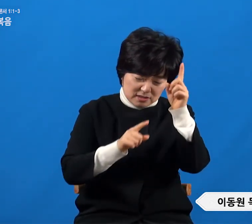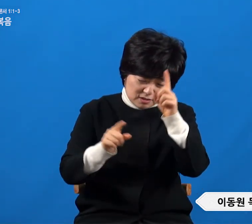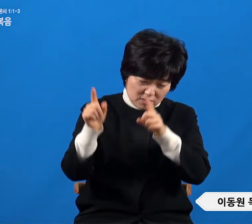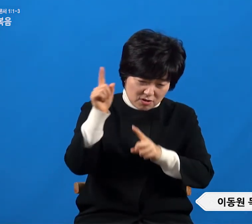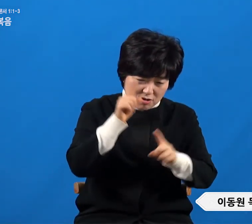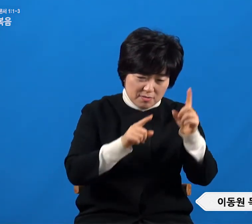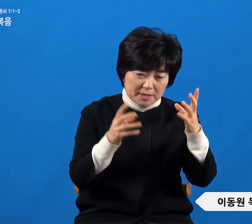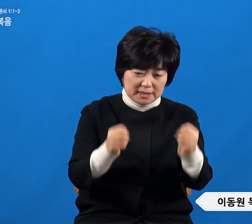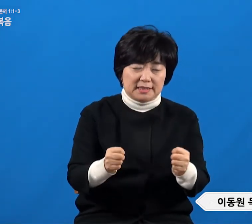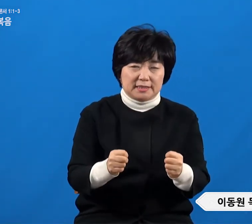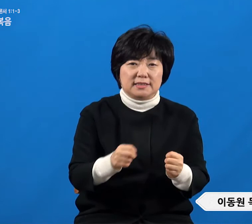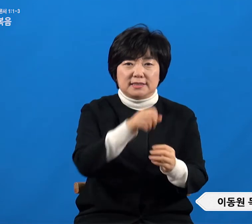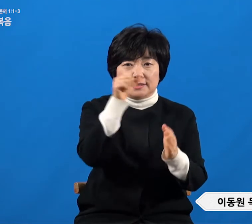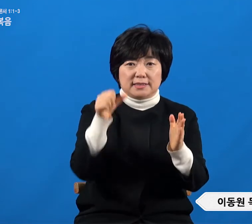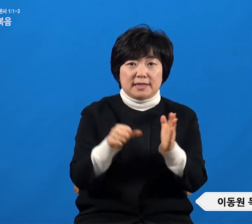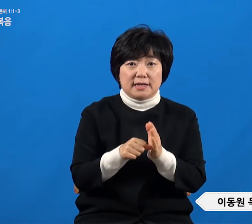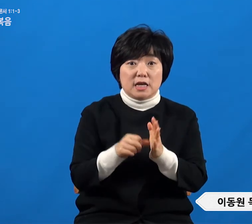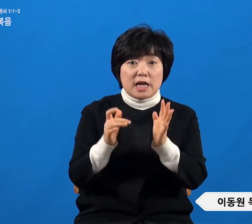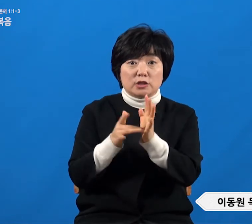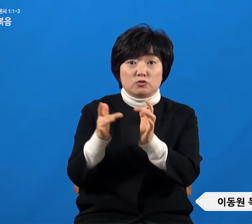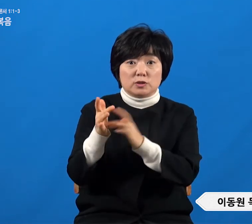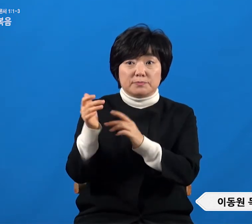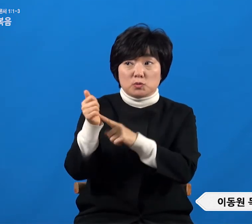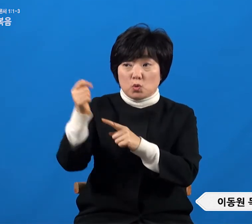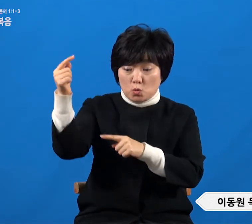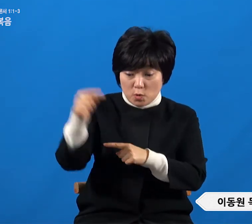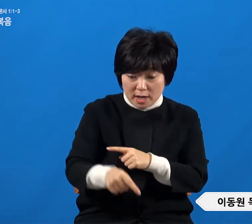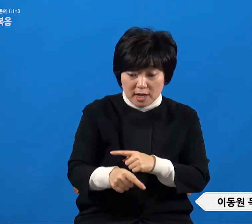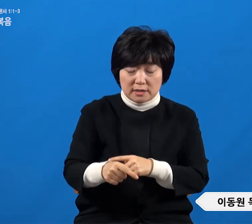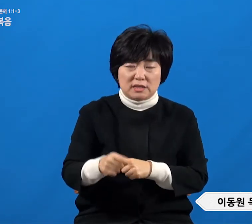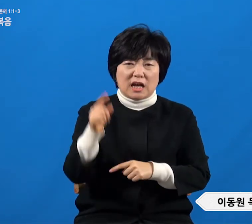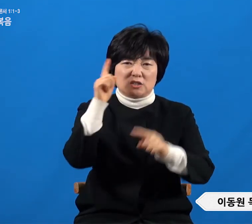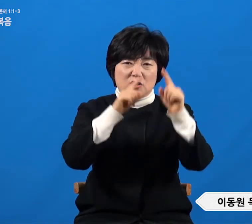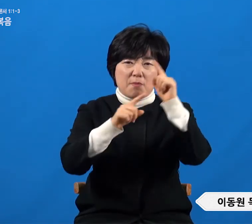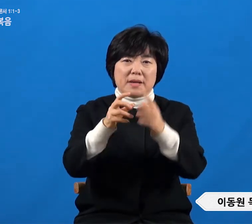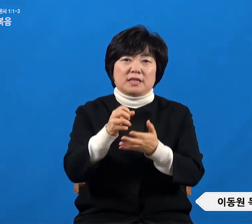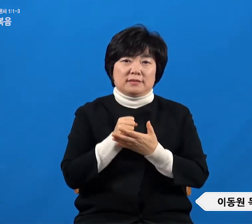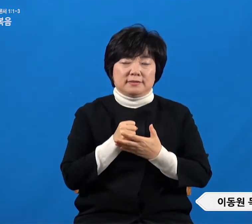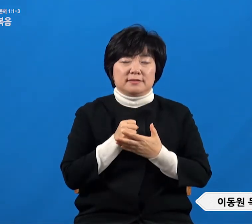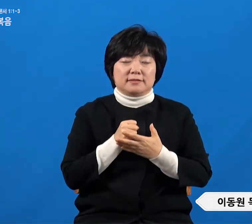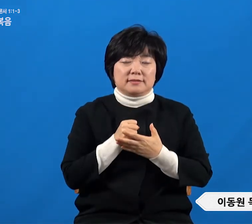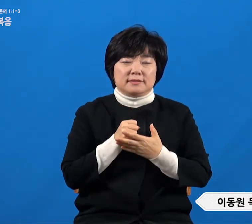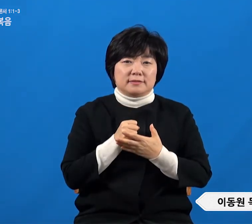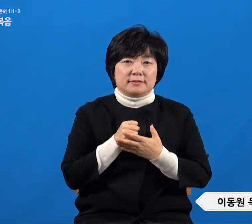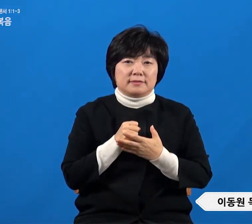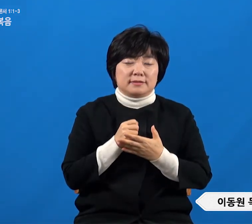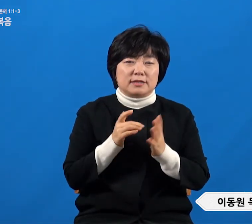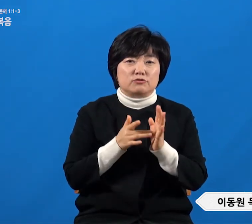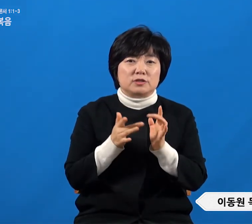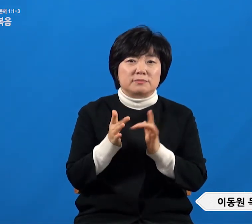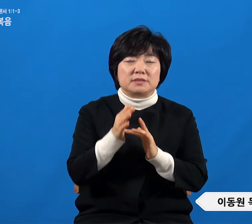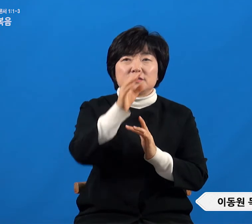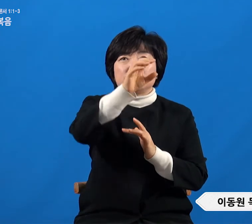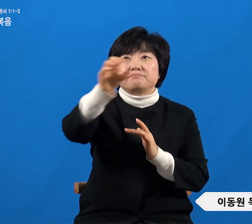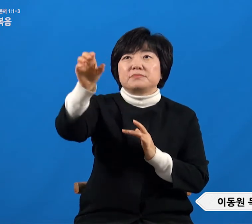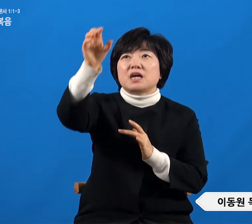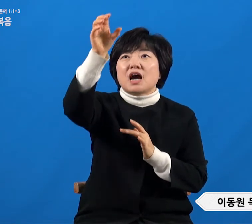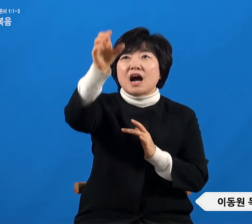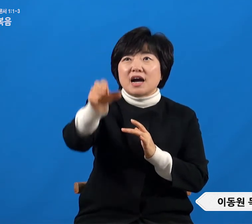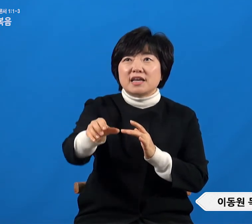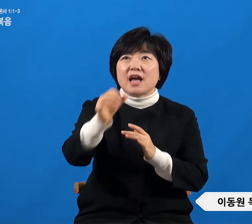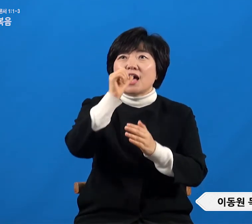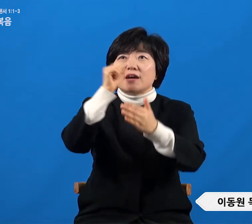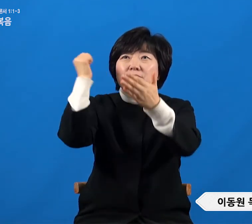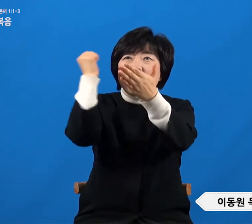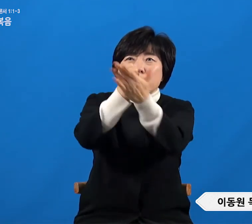인생. 예수님도 이 땅에서 상처를 입으셨습니다. 그러나 그분은 달랐습니다. 십자가에 그는 못